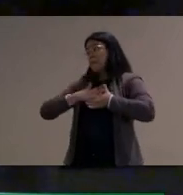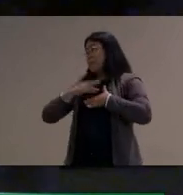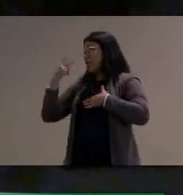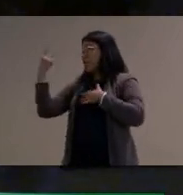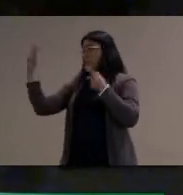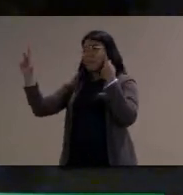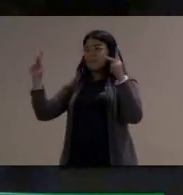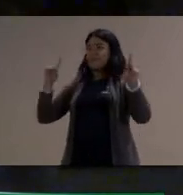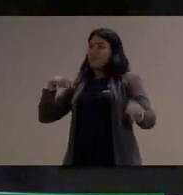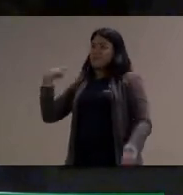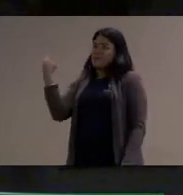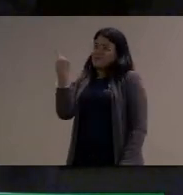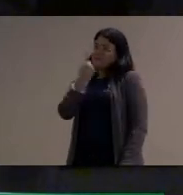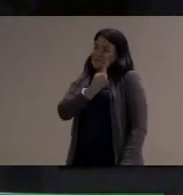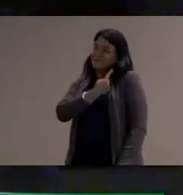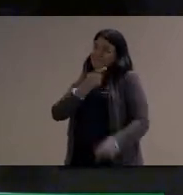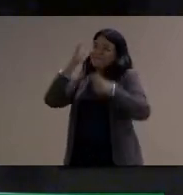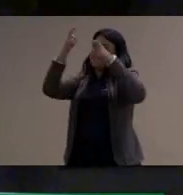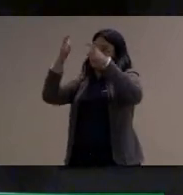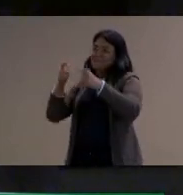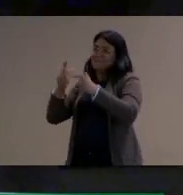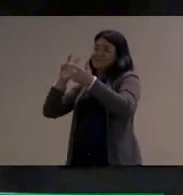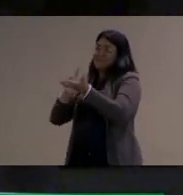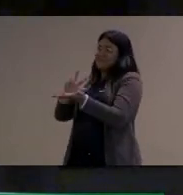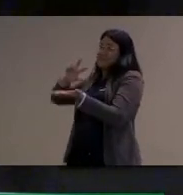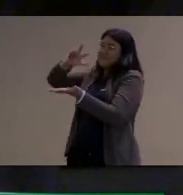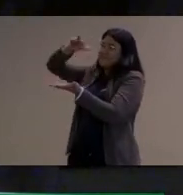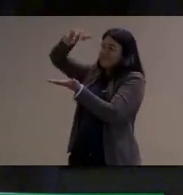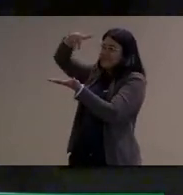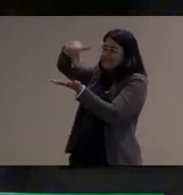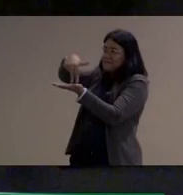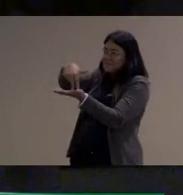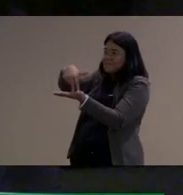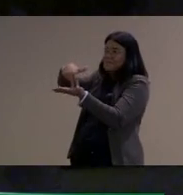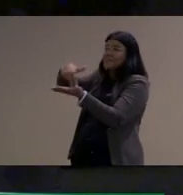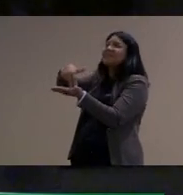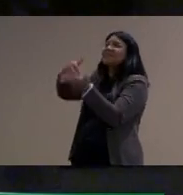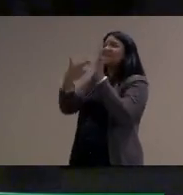é o nosso lugar de